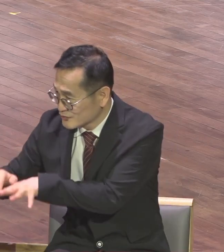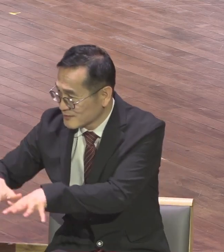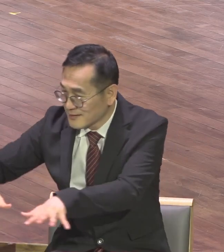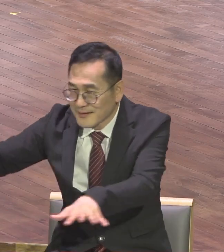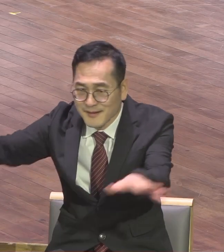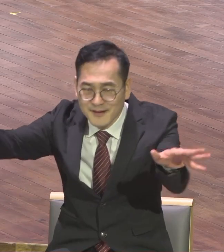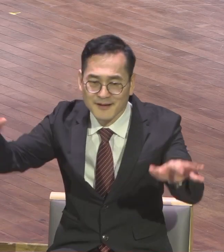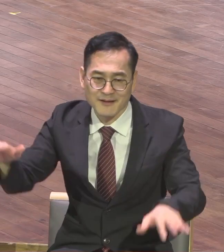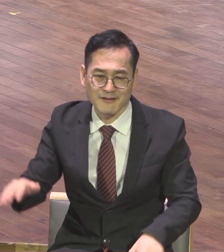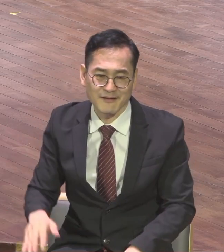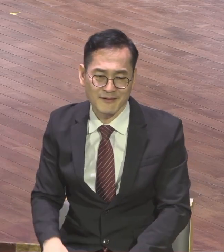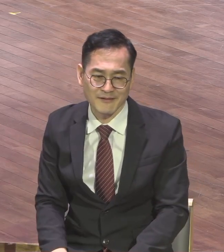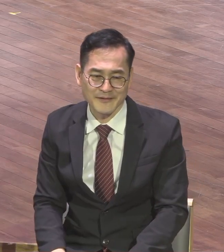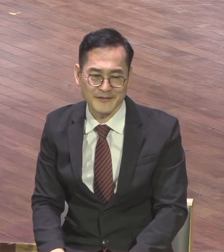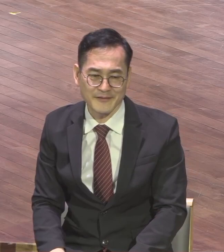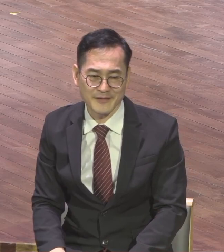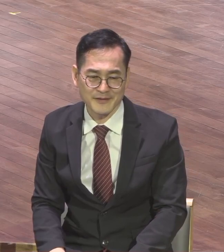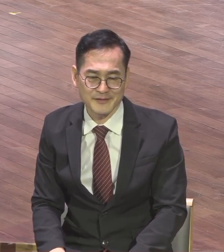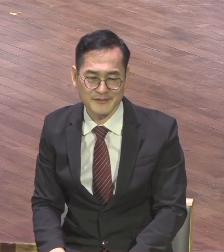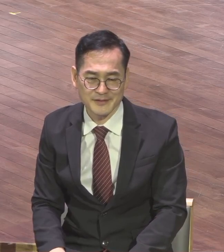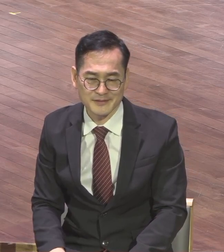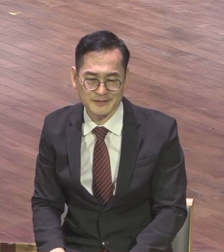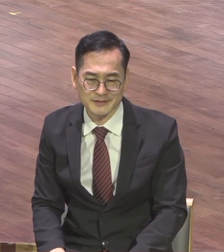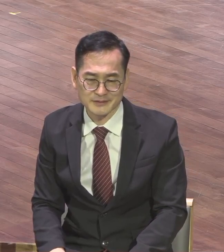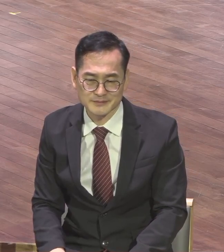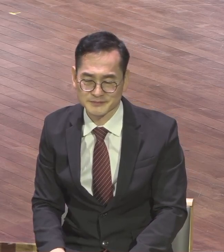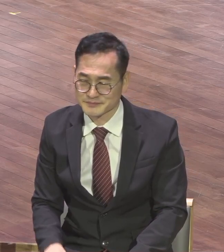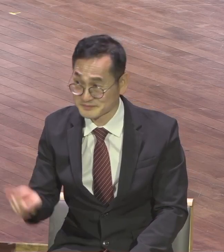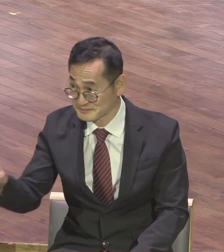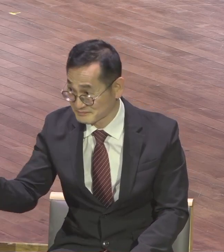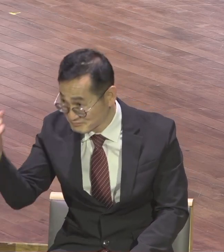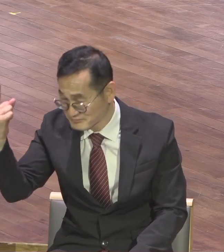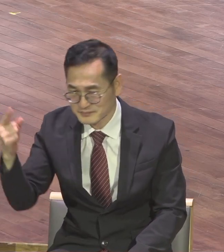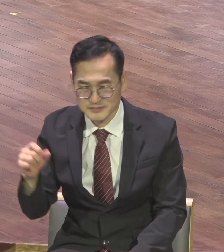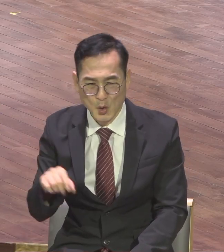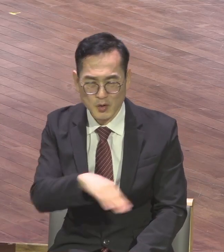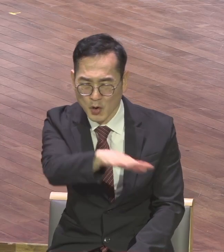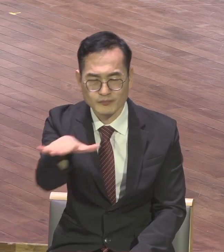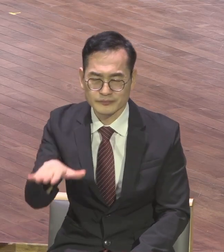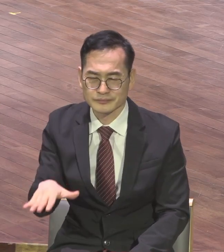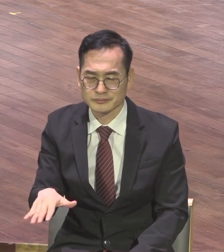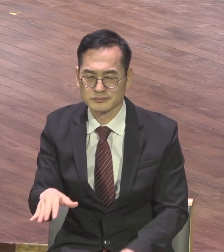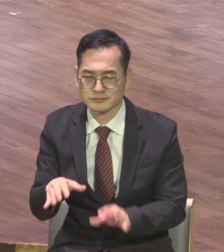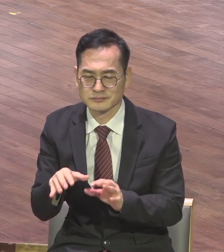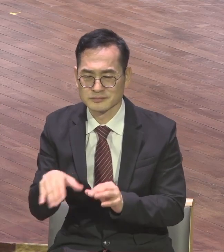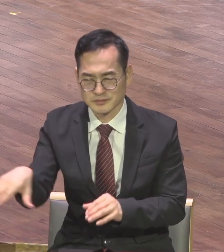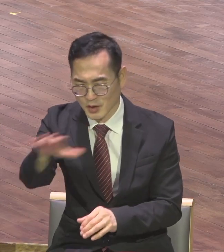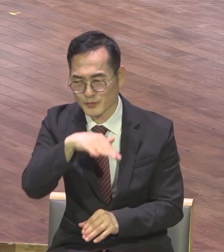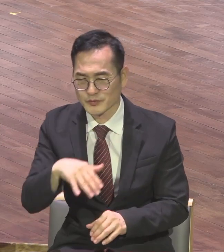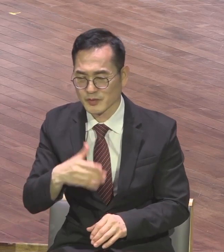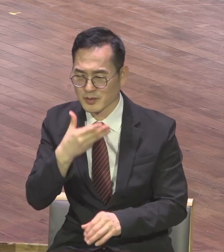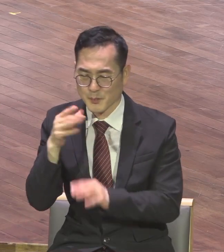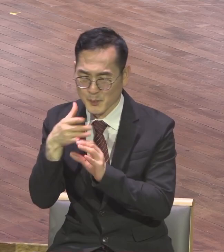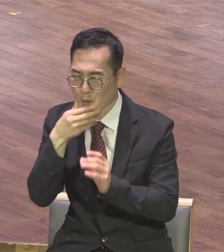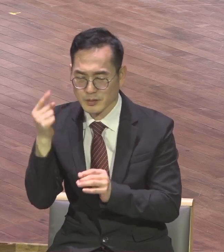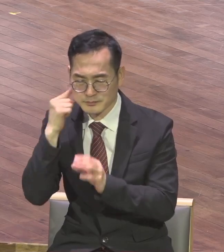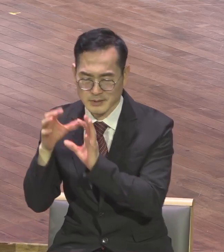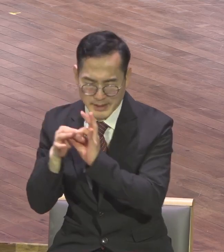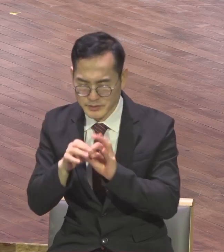이런 변화와 이런 증거가 계속 일어날 줄 믿고 여러분 기도해 주시기 바랍니다. 중요한 것은 여러분